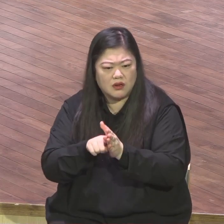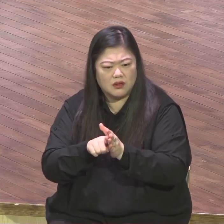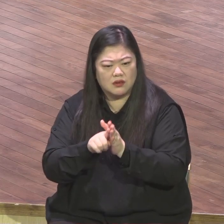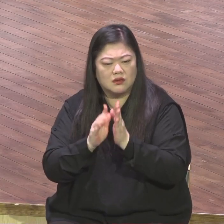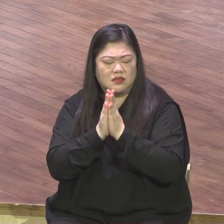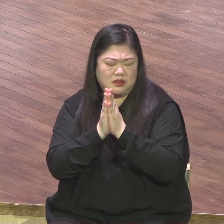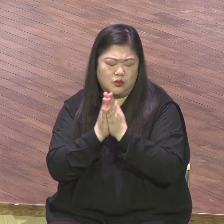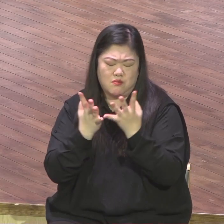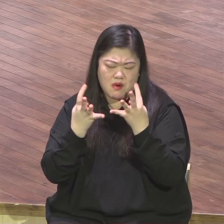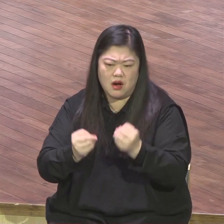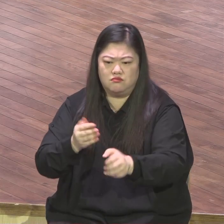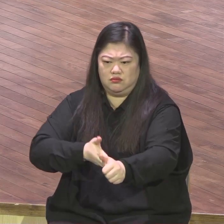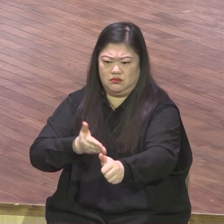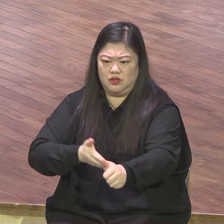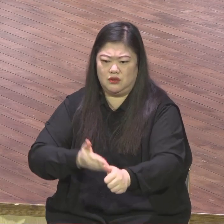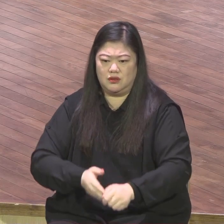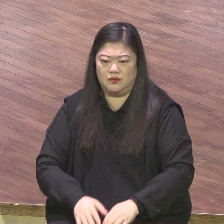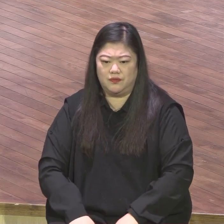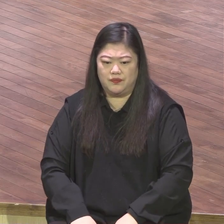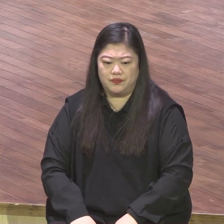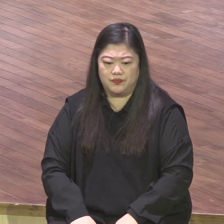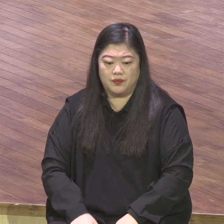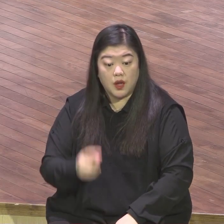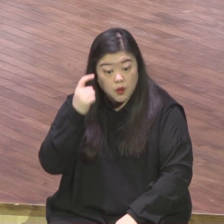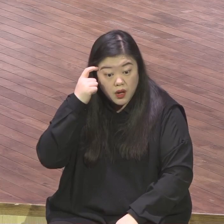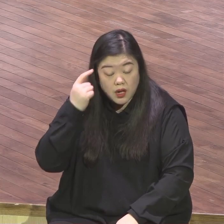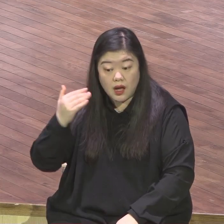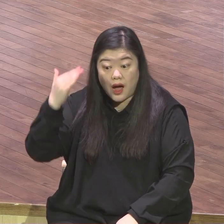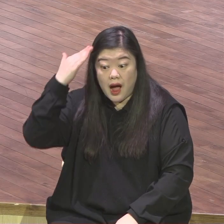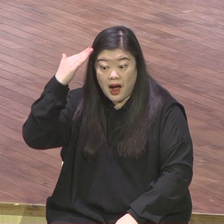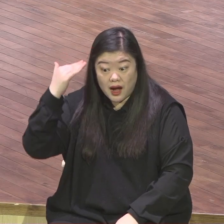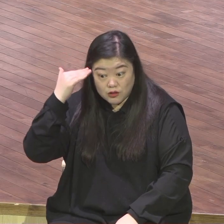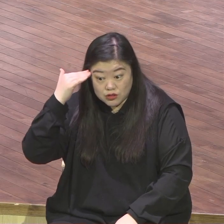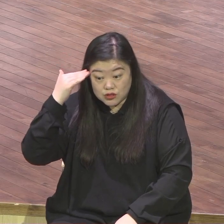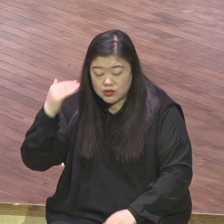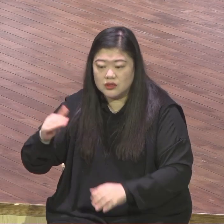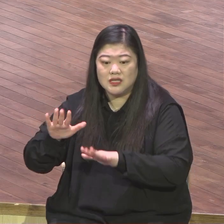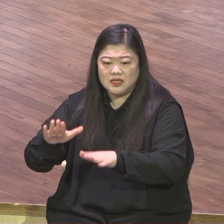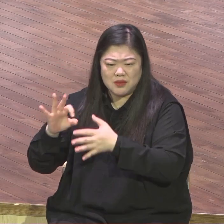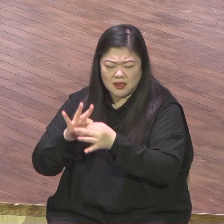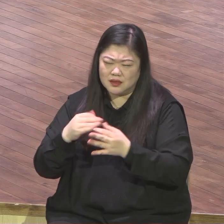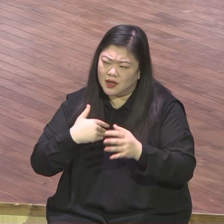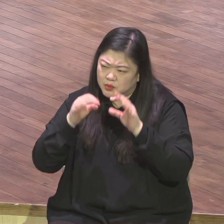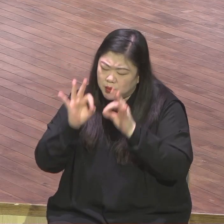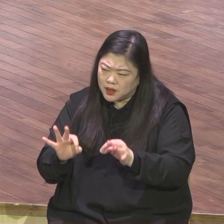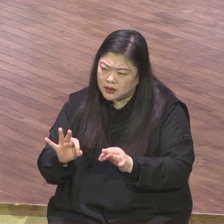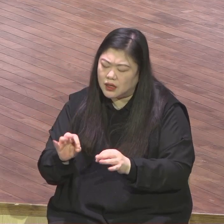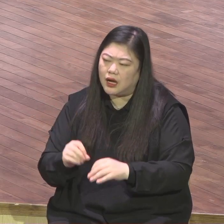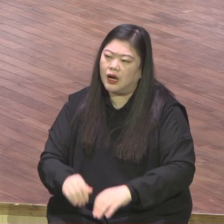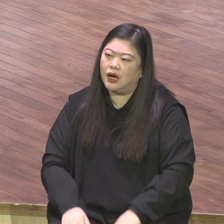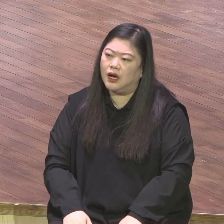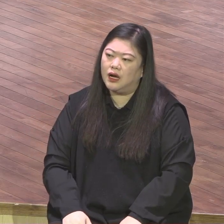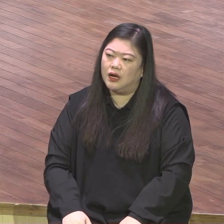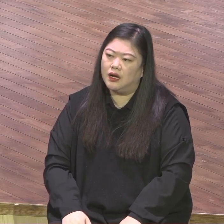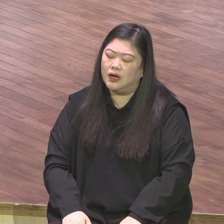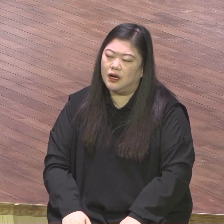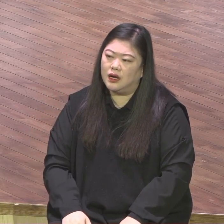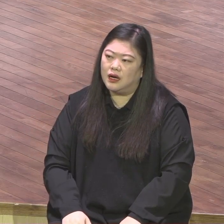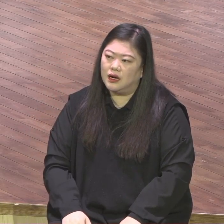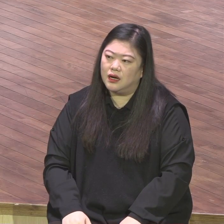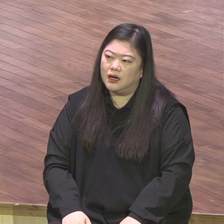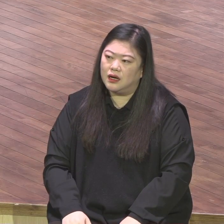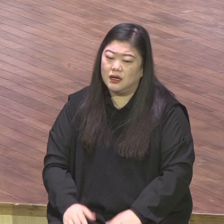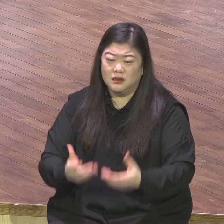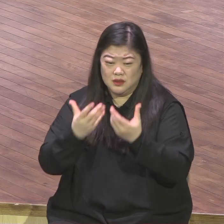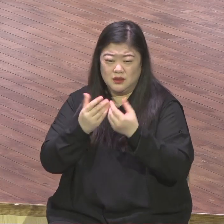기도 때문에 이 나라가 이렇게 잘 사는 거예요. 선진국이에요. 여러분 같은 땅에 계시면서 저 북한